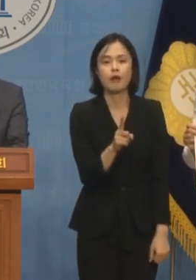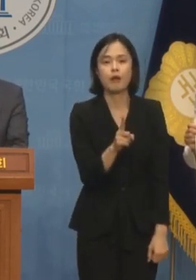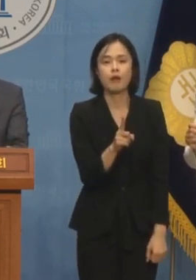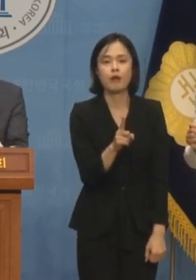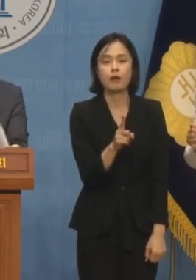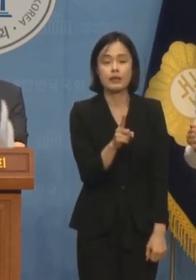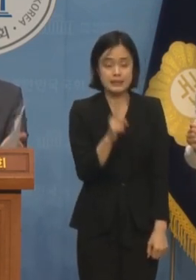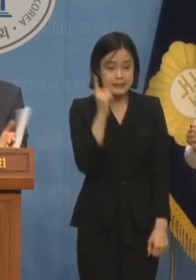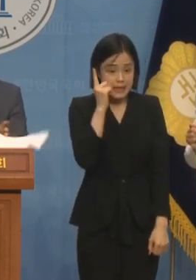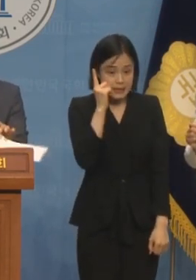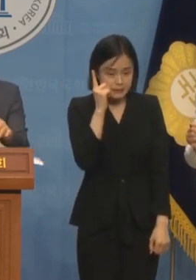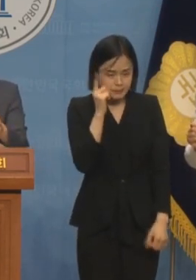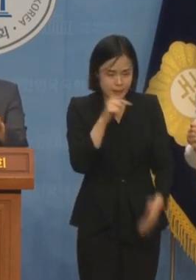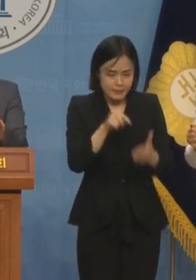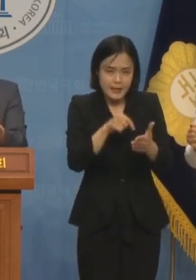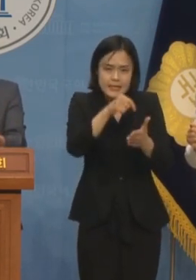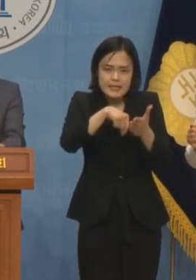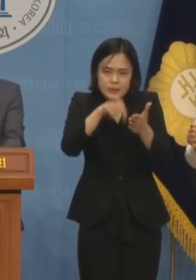들어 있습니다.